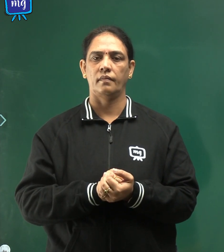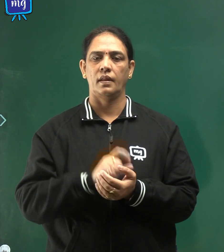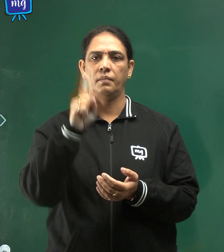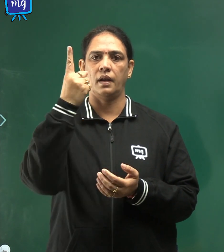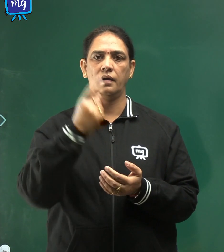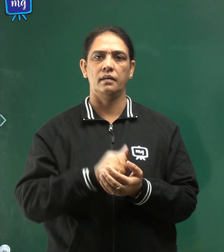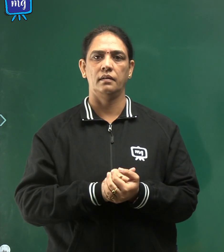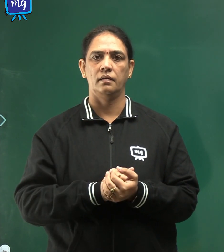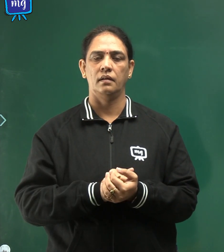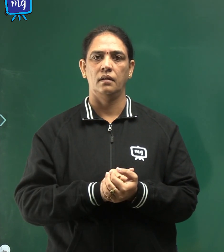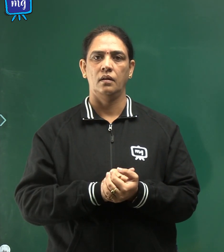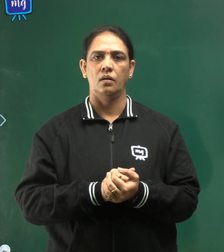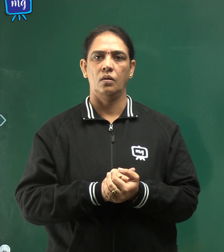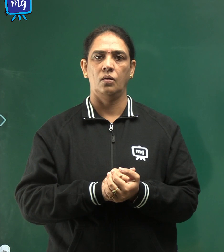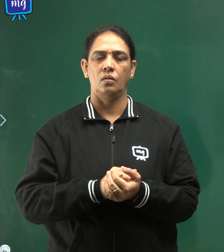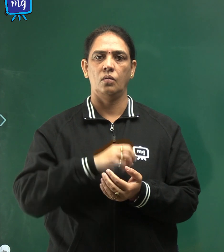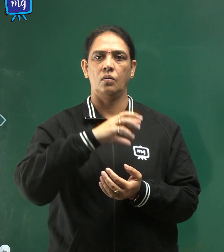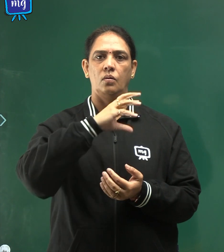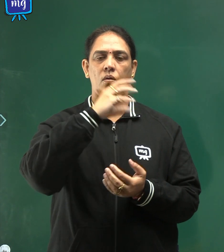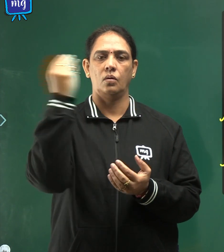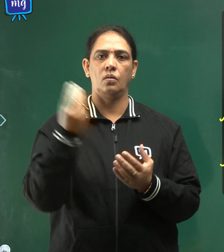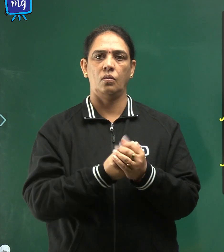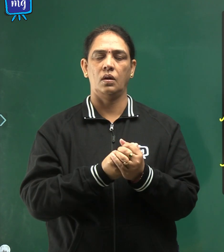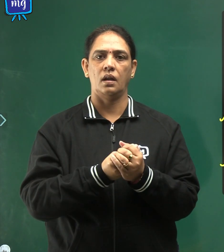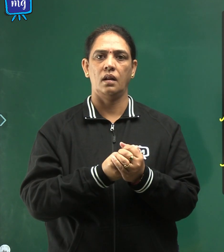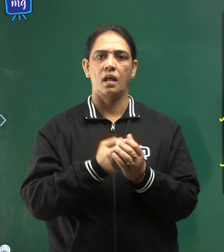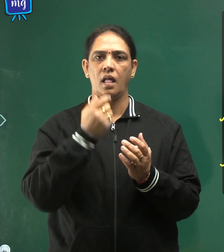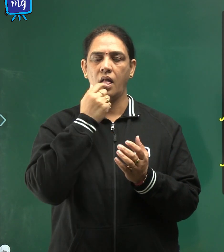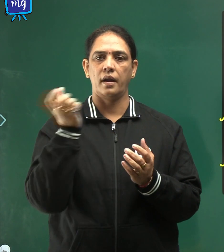पहला, कुल लाल गेंदें